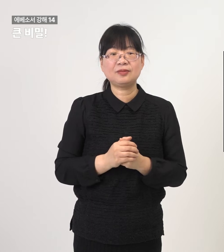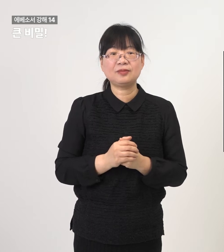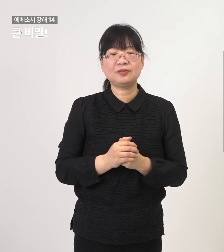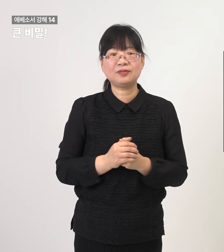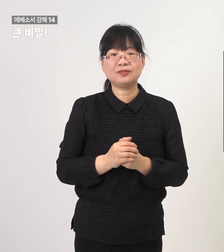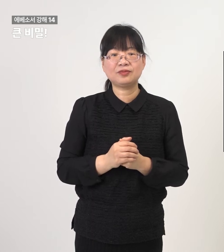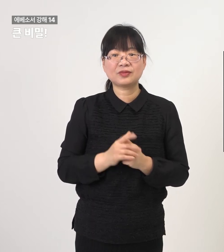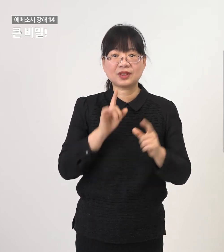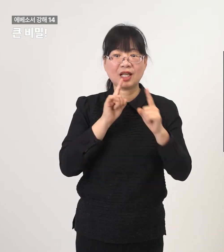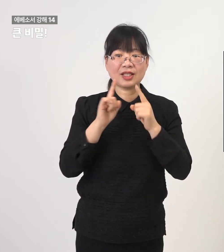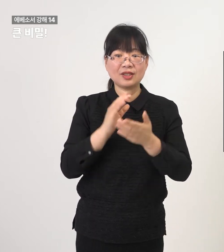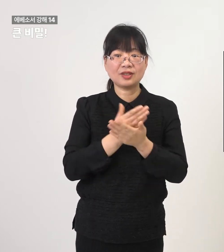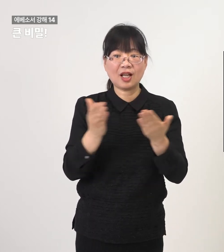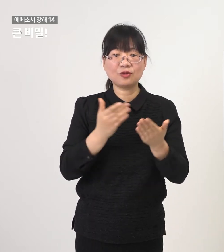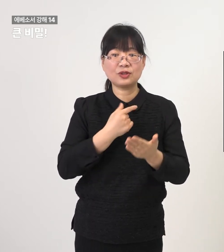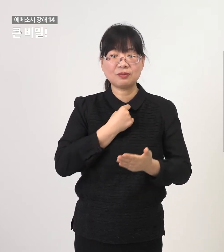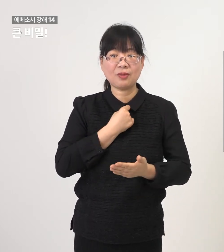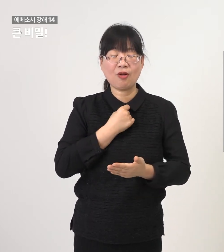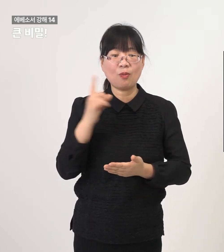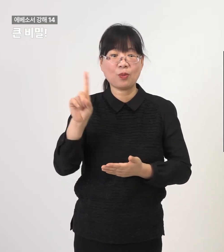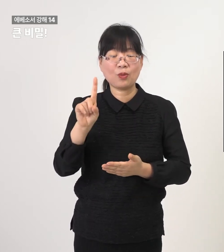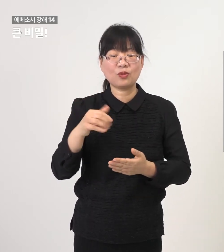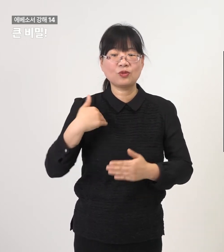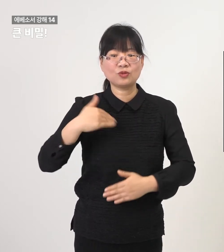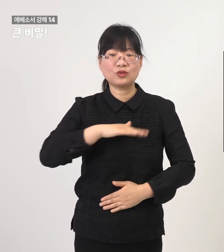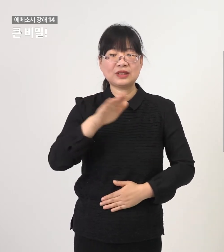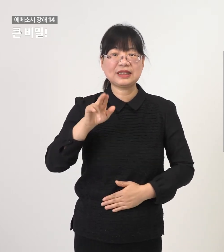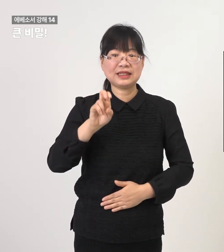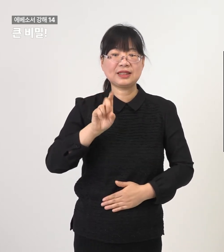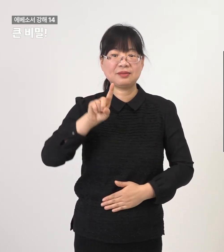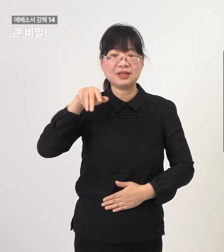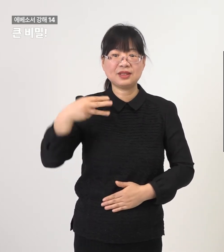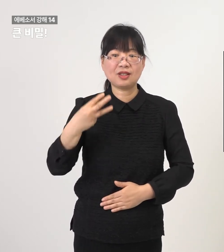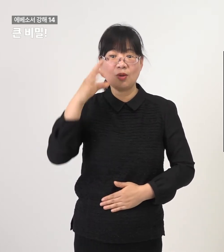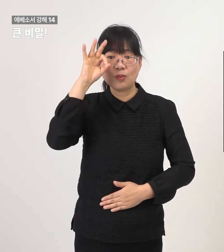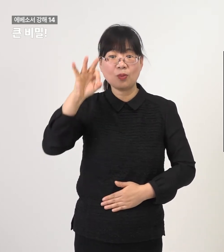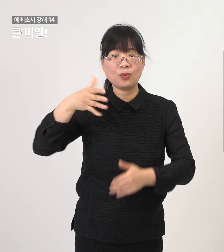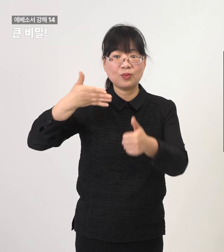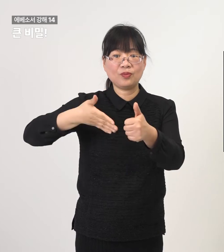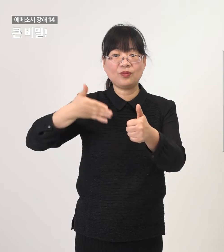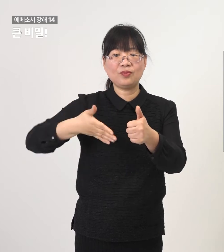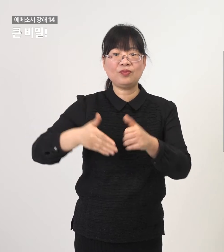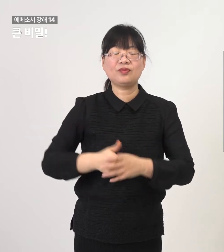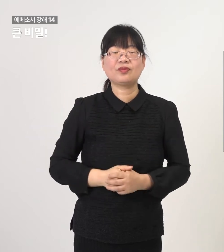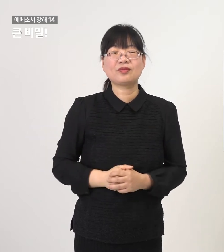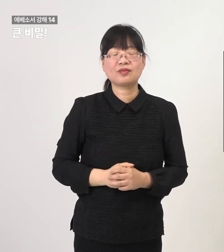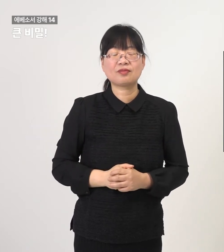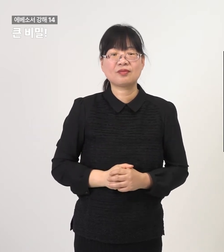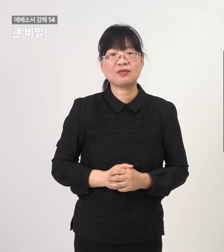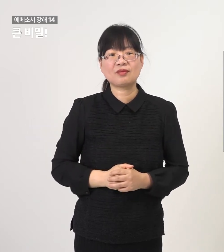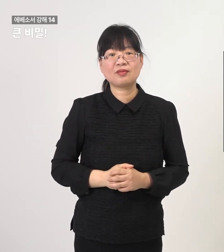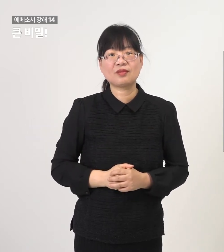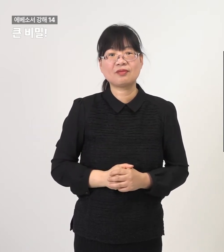연장선에서 말씀을 좀 나누겠는데요. 우리 21절을 좀 볼까요?